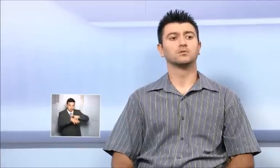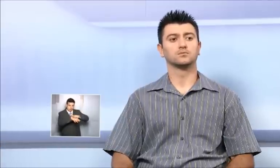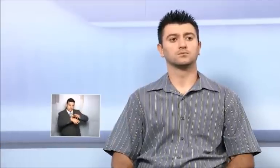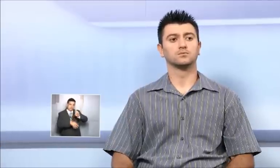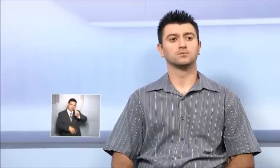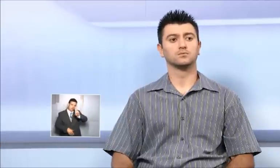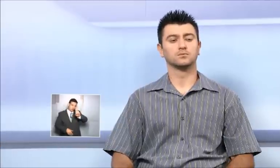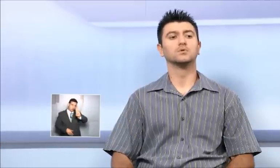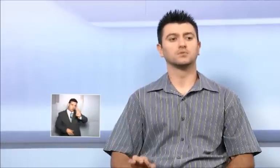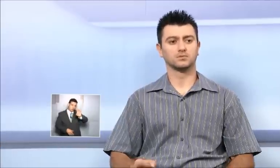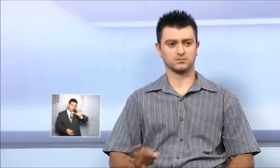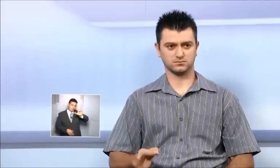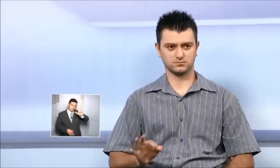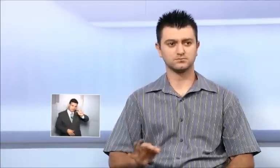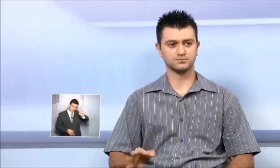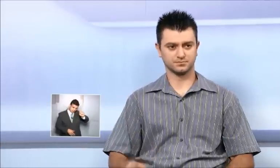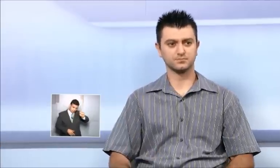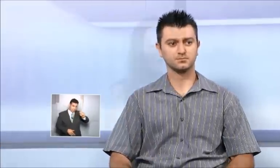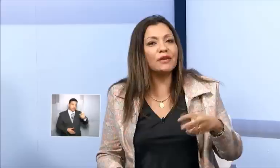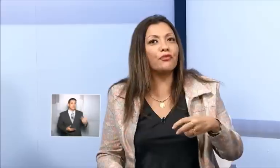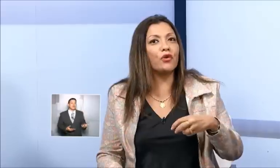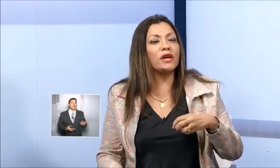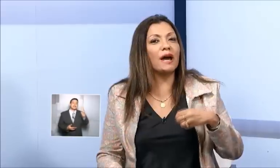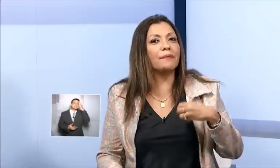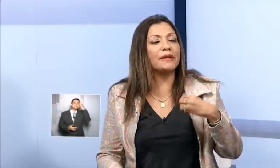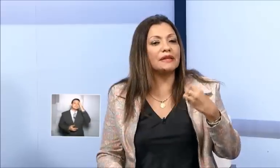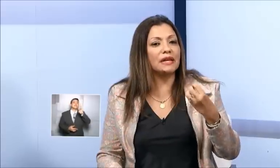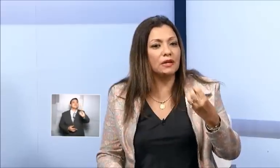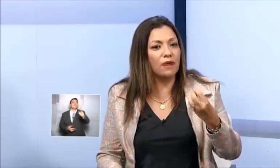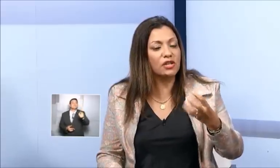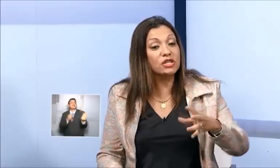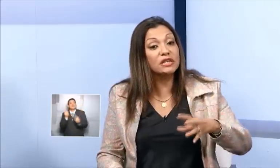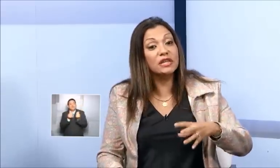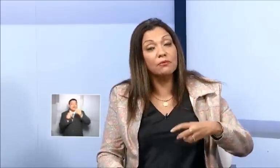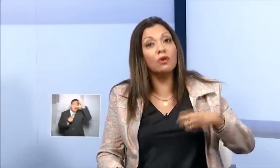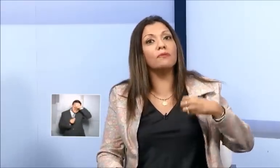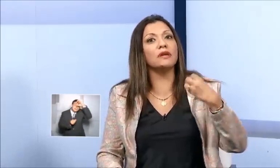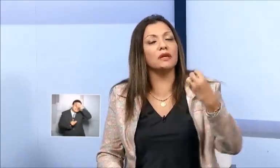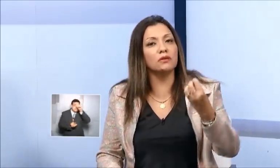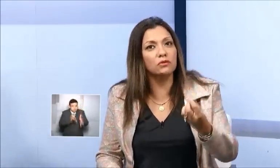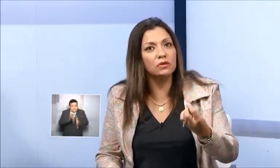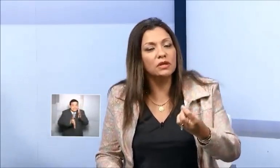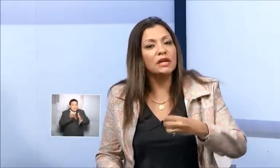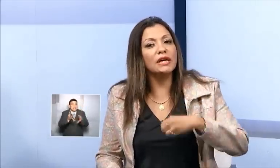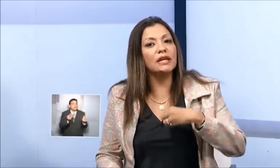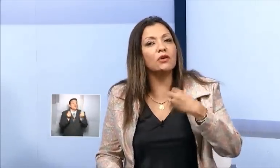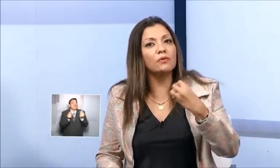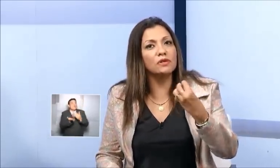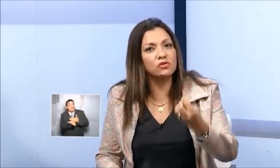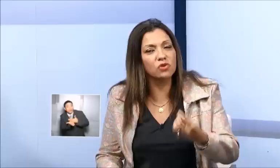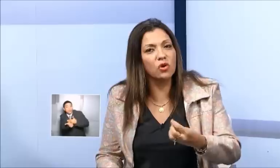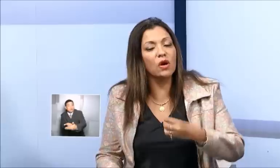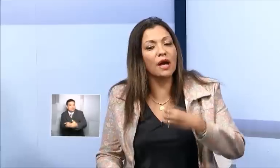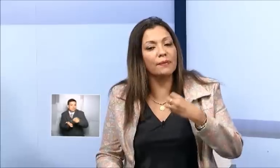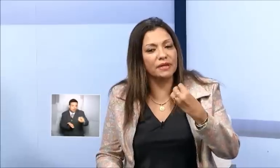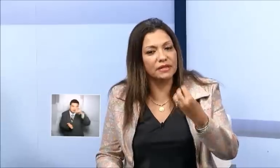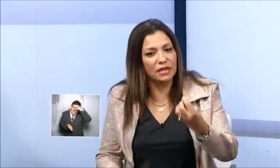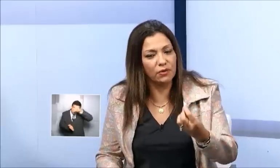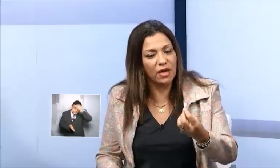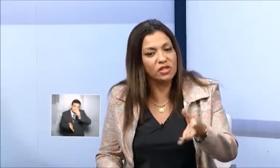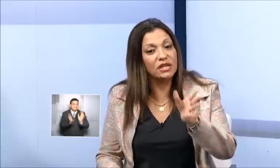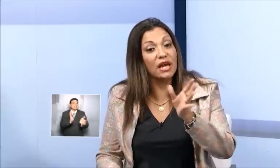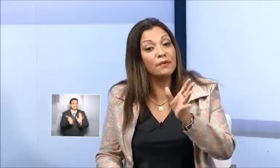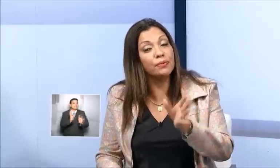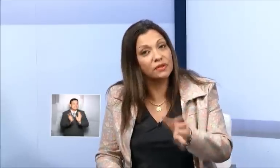na gestação. Quero saber dele como é que foi aprender a linguagem, em que momento ele começou a aprender